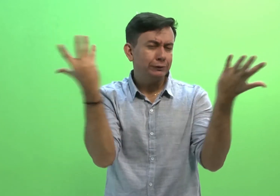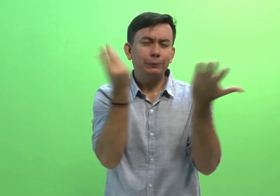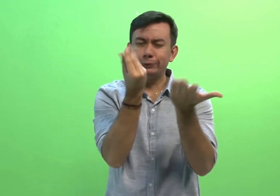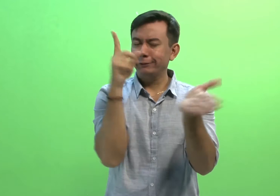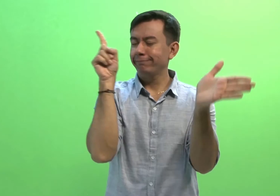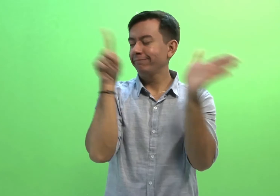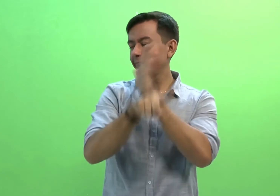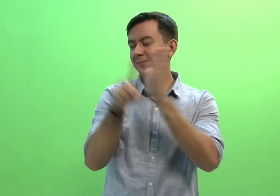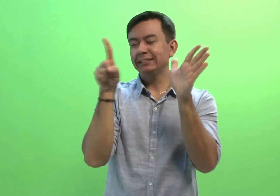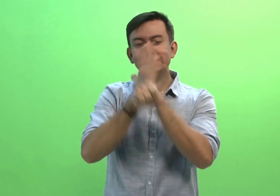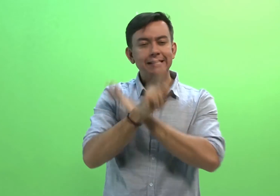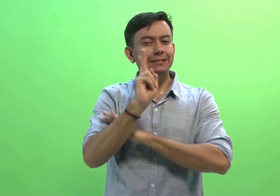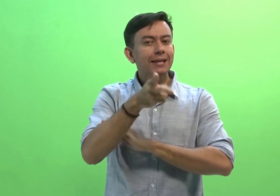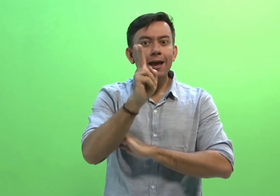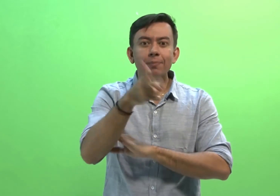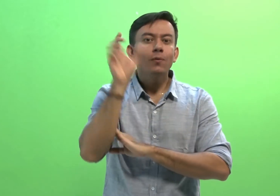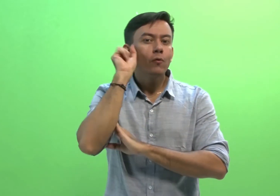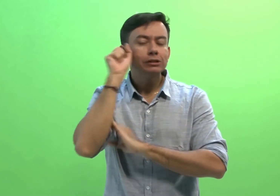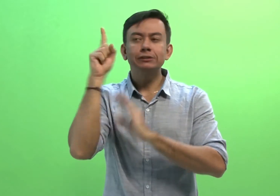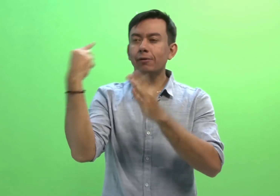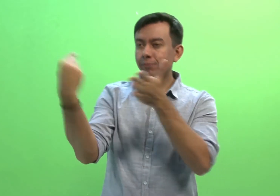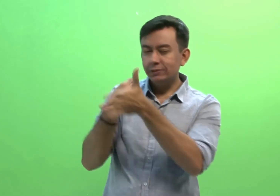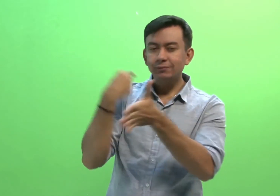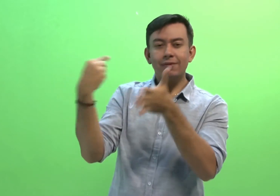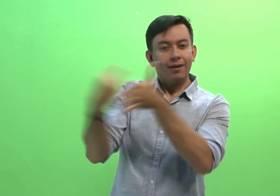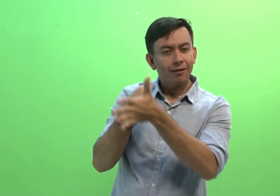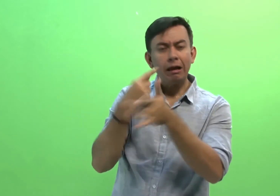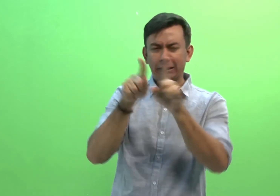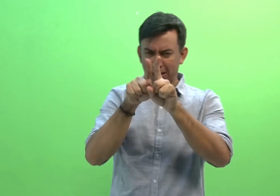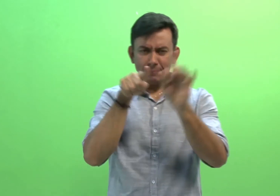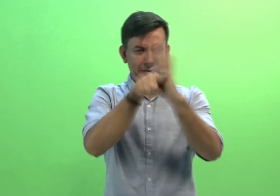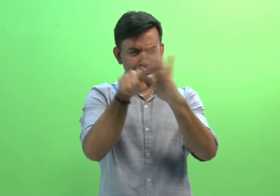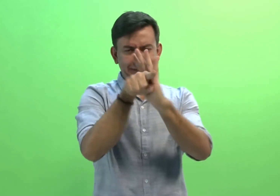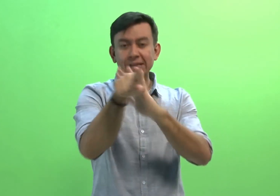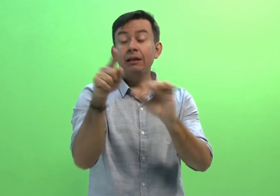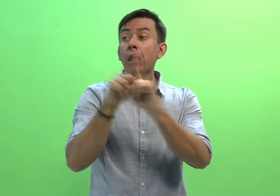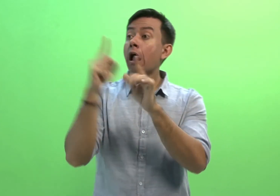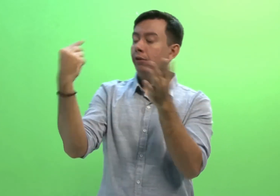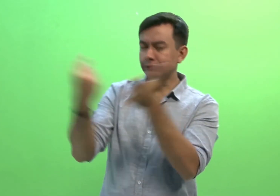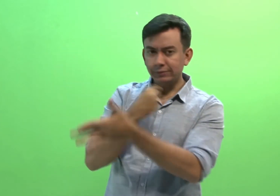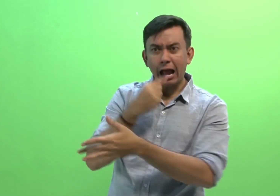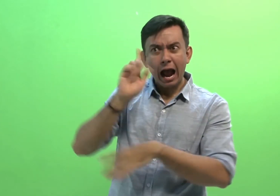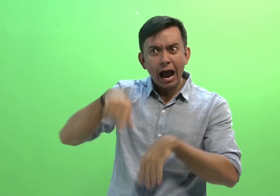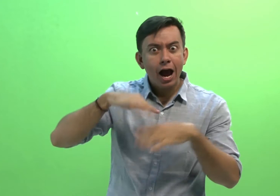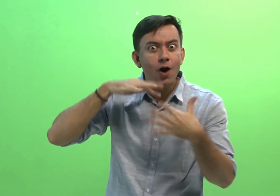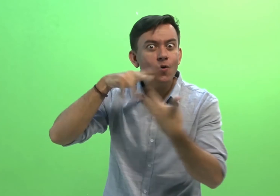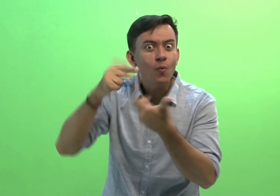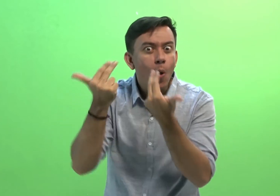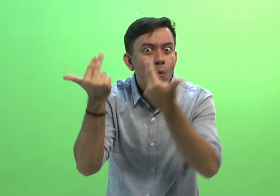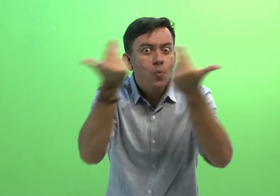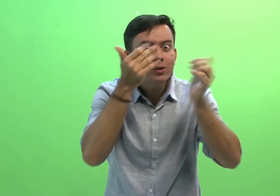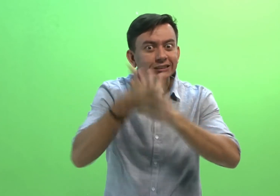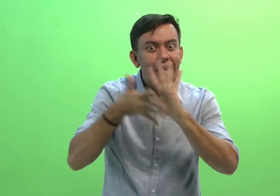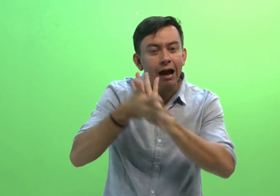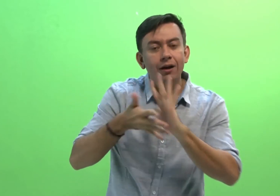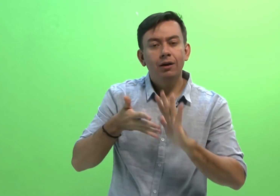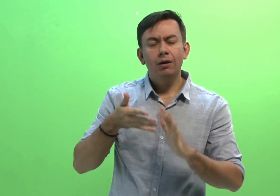acreditam e perguntam sempre. Sempre os ouvintes me perguntam. E vão perguntar a vocês. Ah, a língua de sinais ela é mundial?